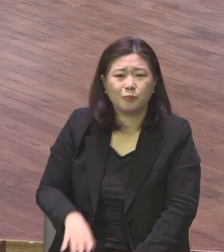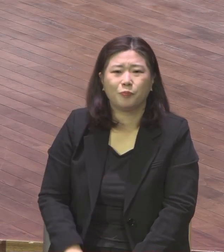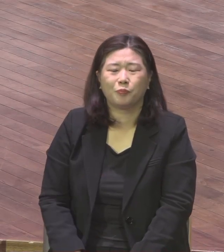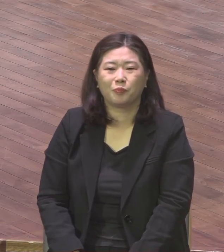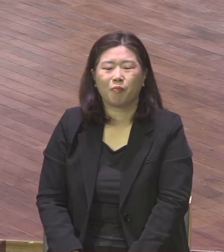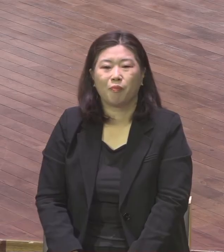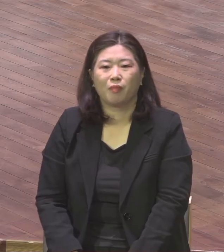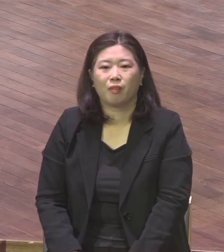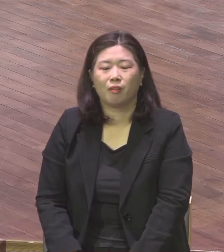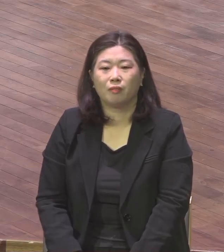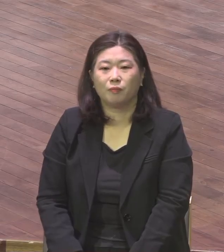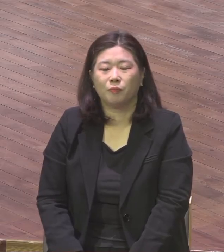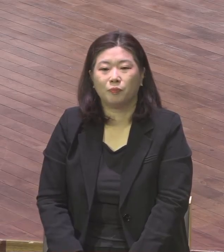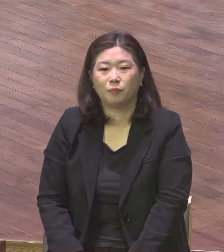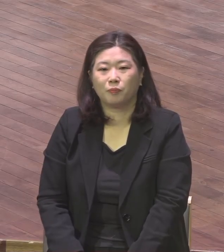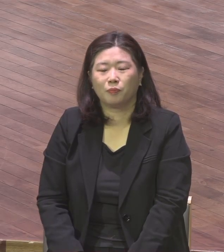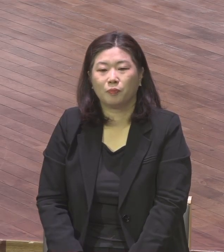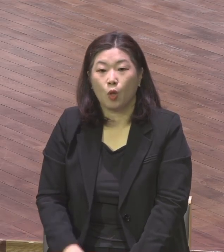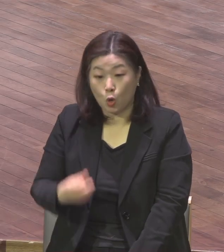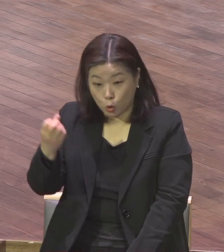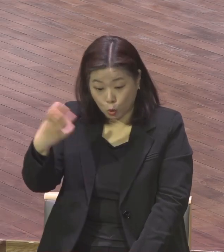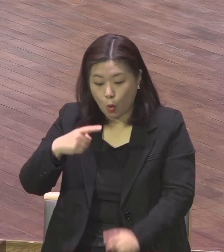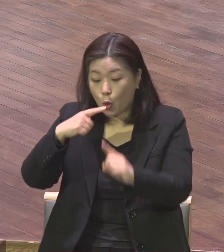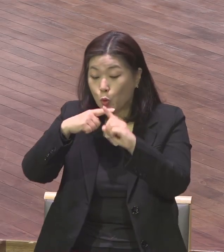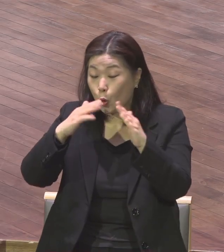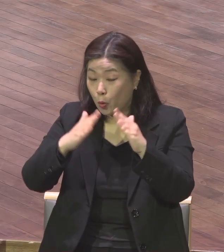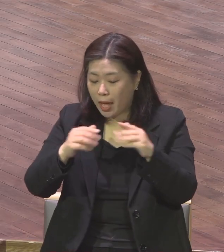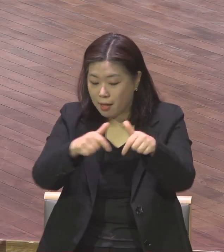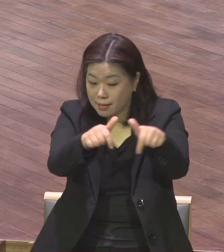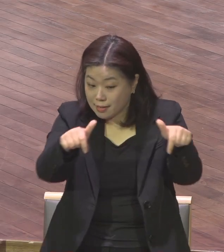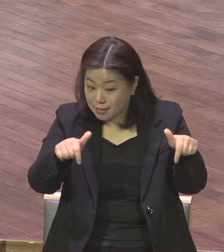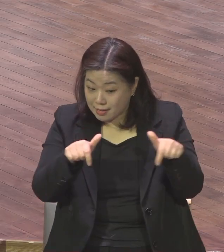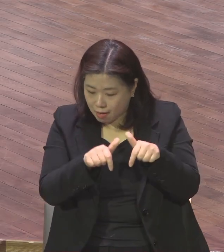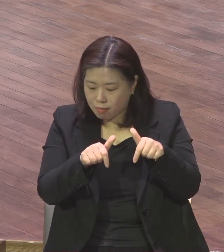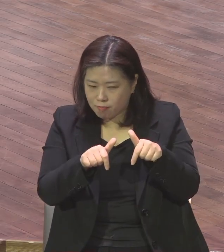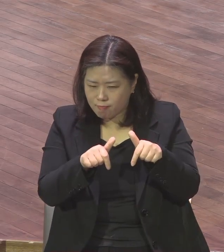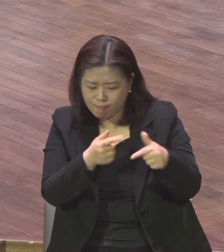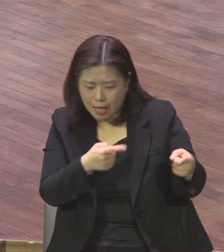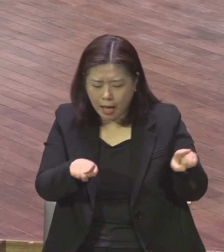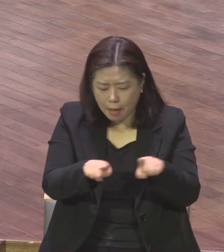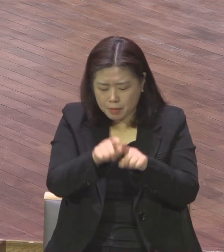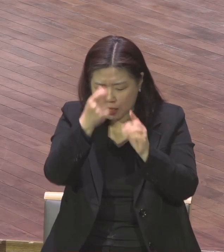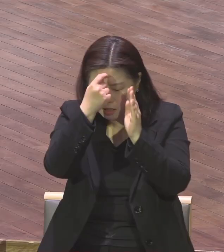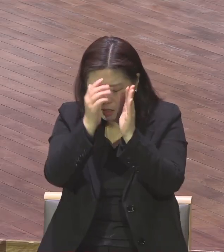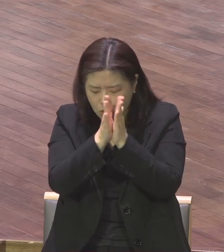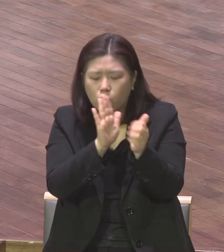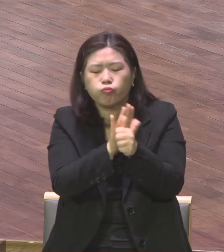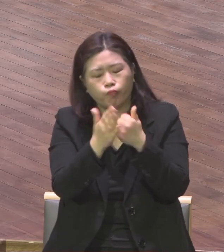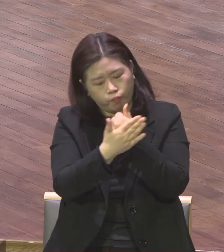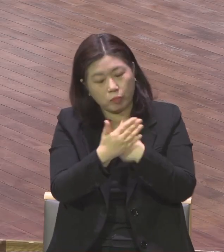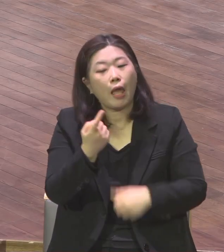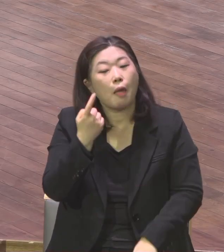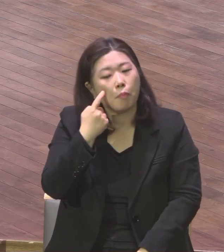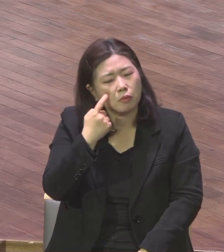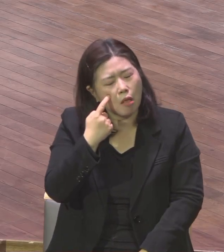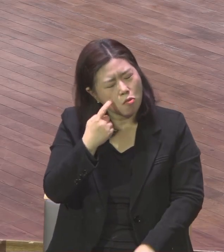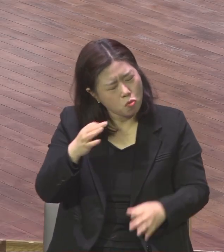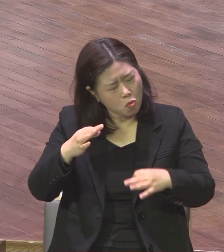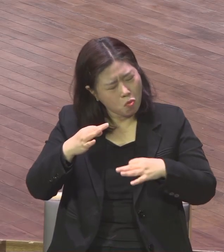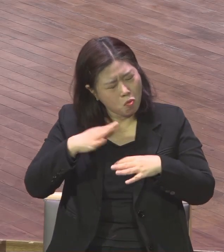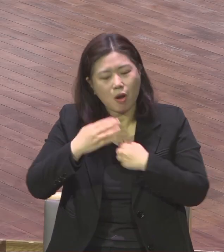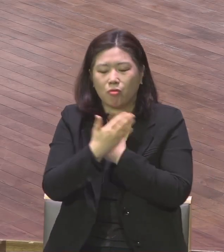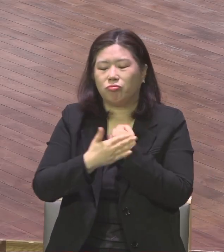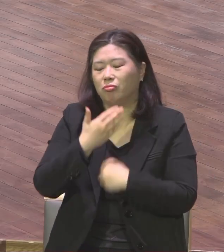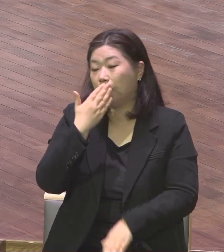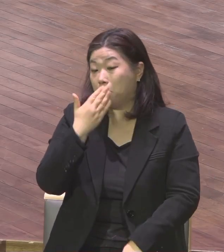교회의 각 기관 부서 교구 중보기도 공동체가 되어져요. 그래서 여호와 니시 하나님, 우리에게 승리를